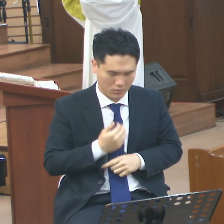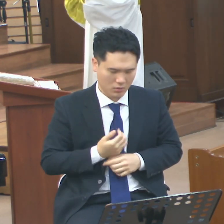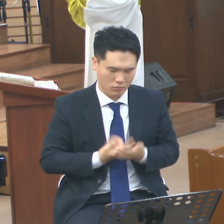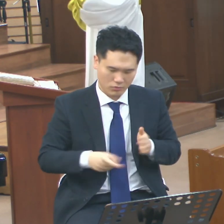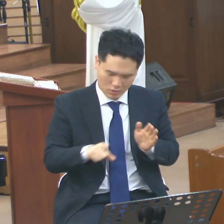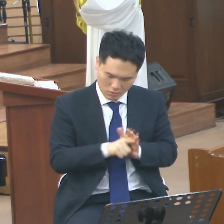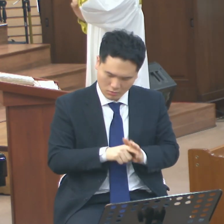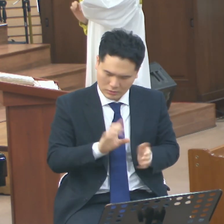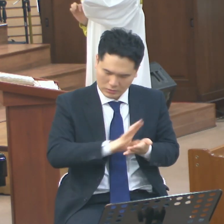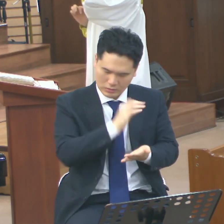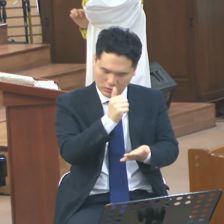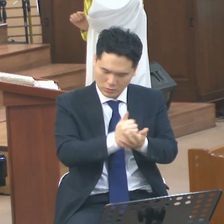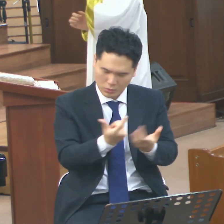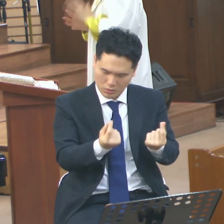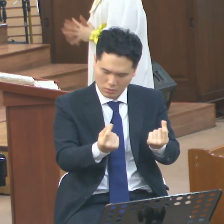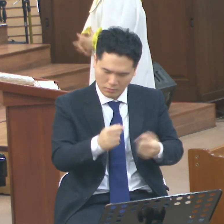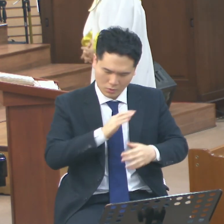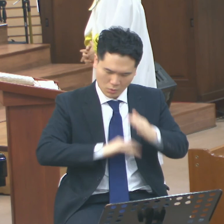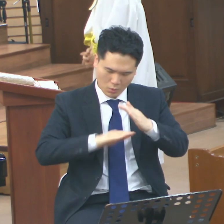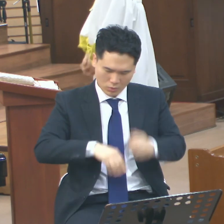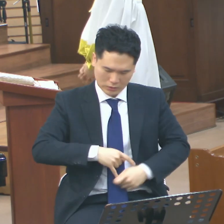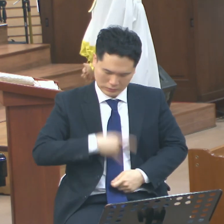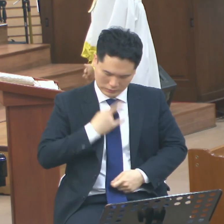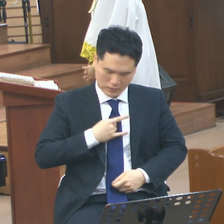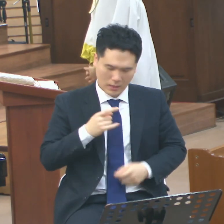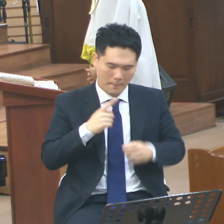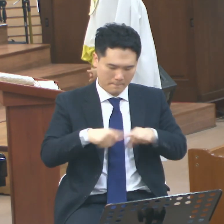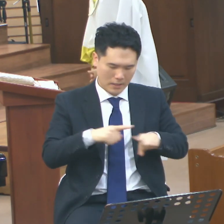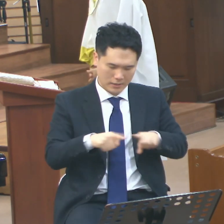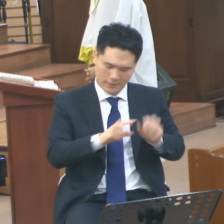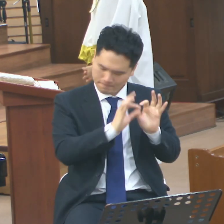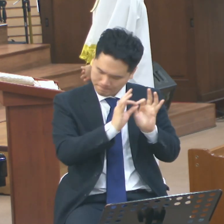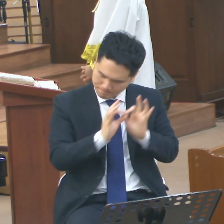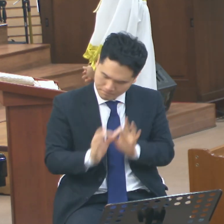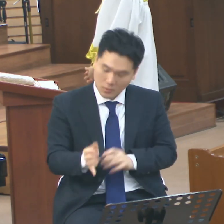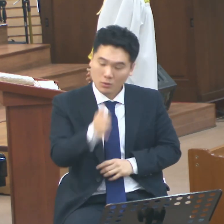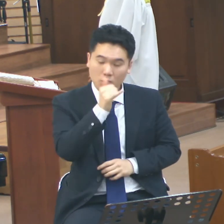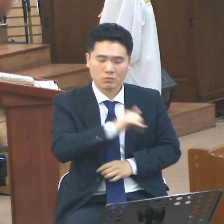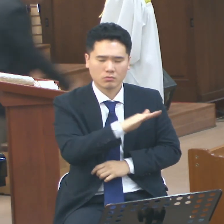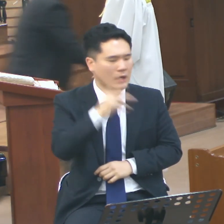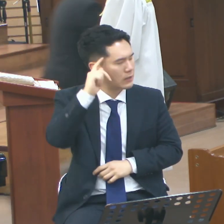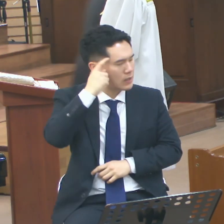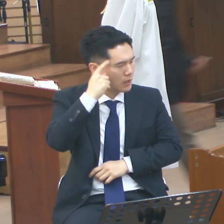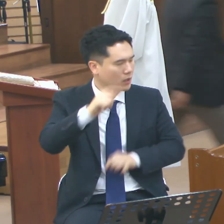그리스도처럼 공의로운 판단을 이어갈 수 있도록 저희의 생각을